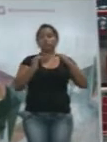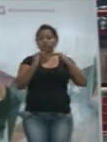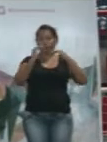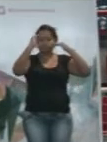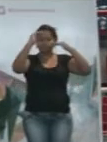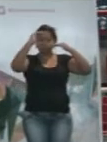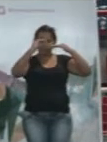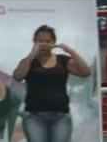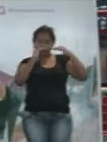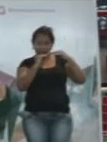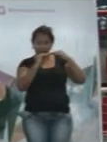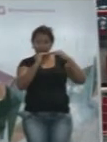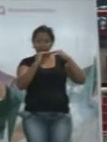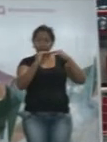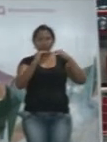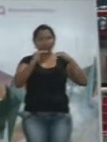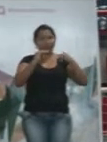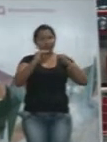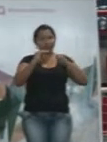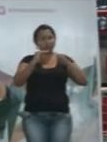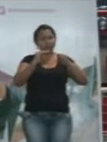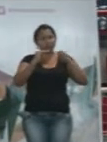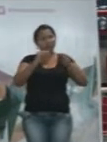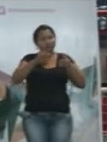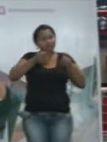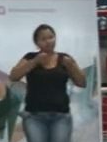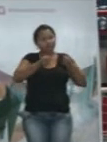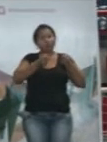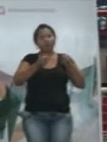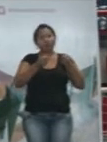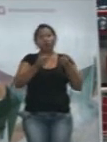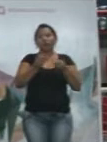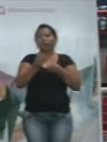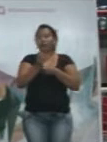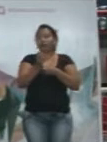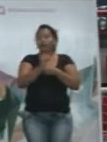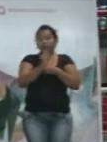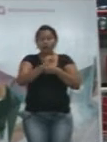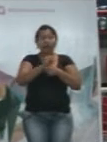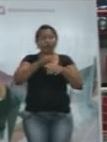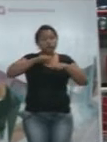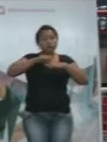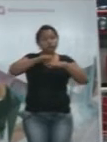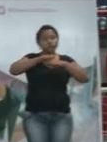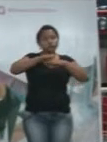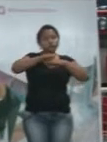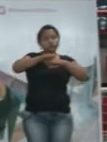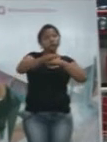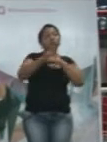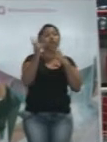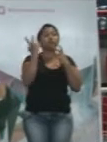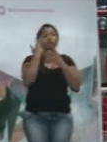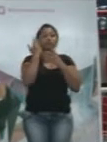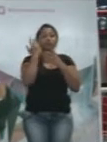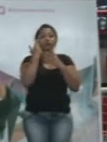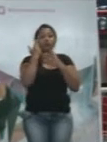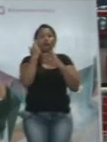vai descer todo e a gasolina vai aguentar. Aí a vela dispara uma faísca, a reação química vai